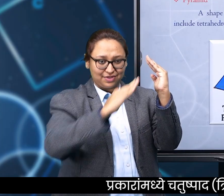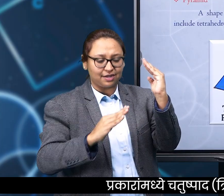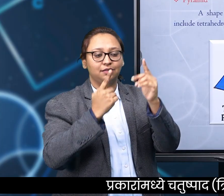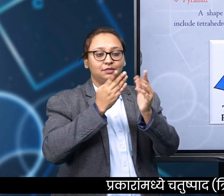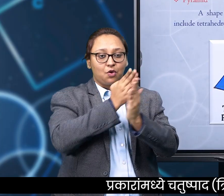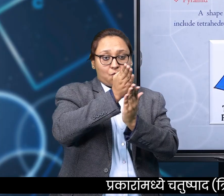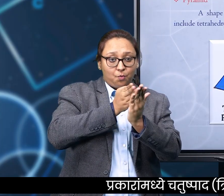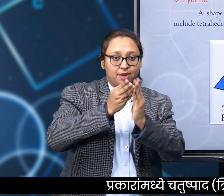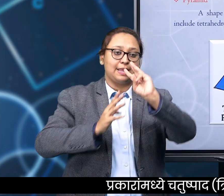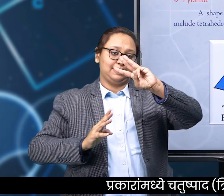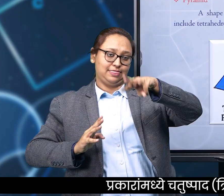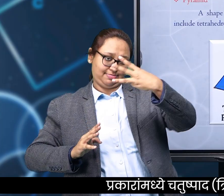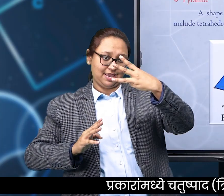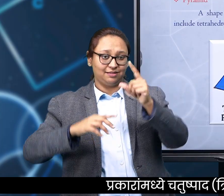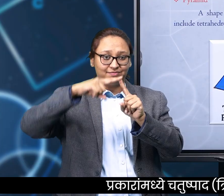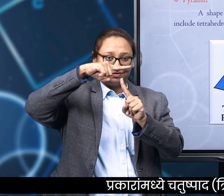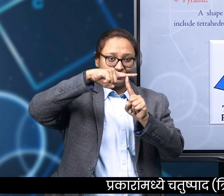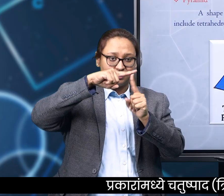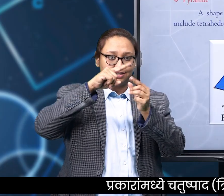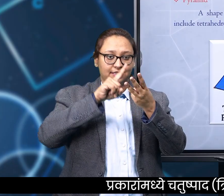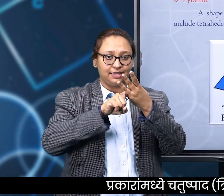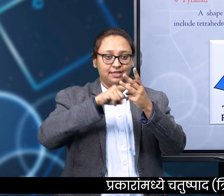प्रकारांमध्ये चतुष्पाद, त्रिकोण पाया, चौरस, पिरॅमिड